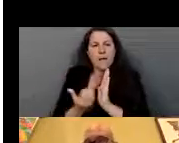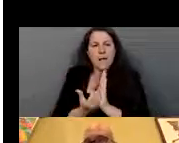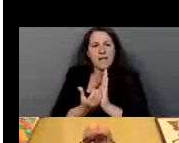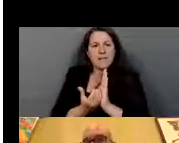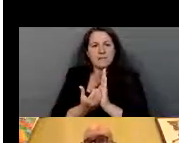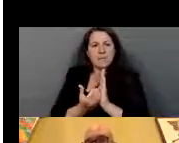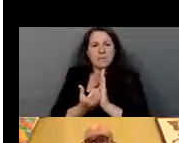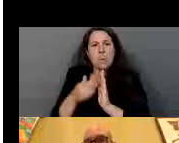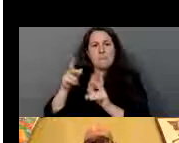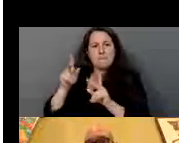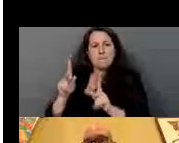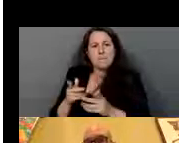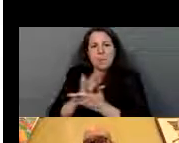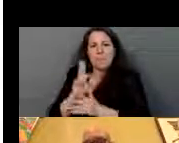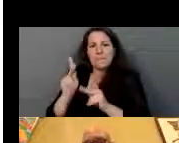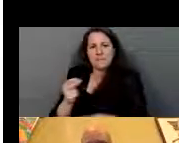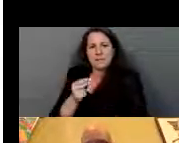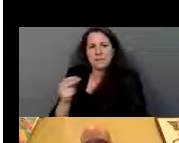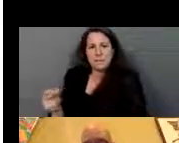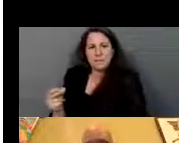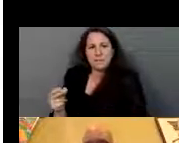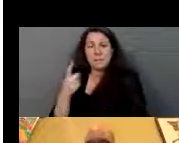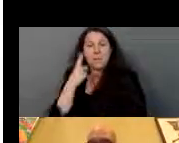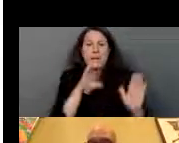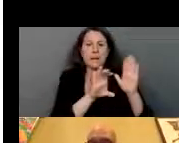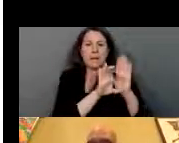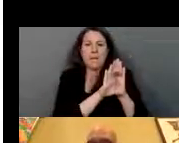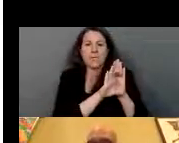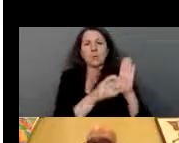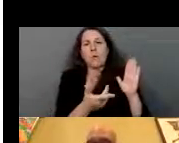image qui représente les différentes formes d'handicap.